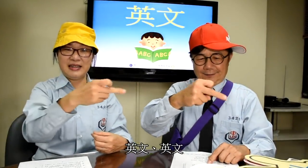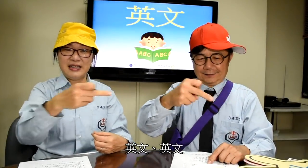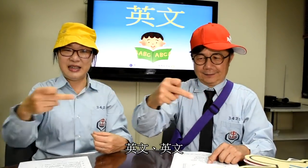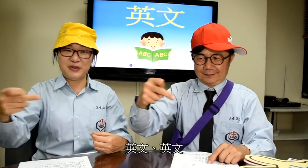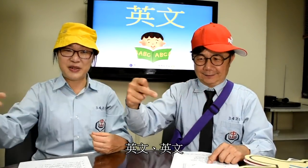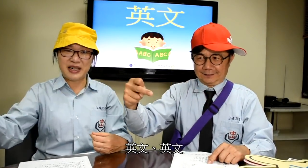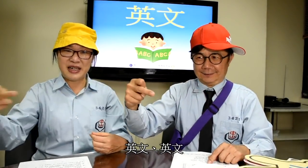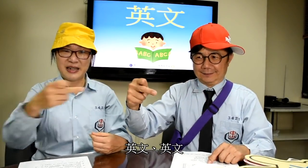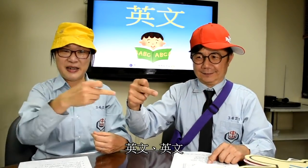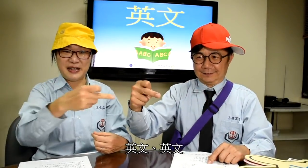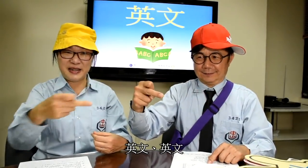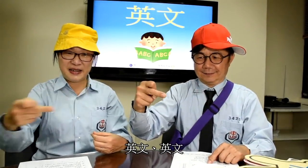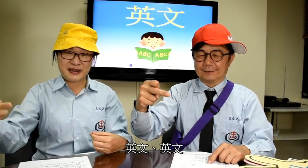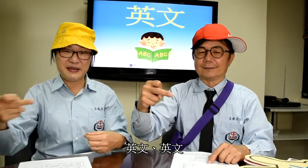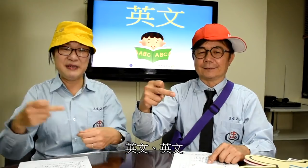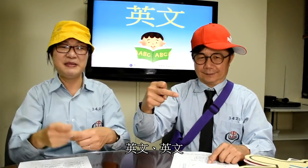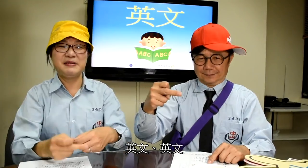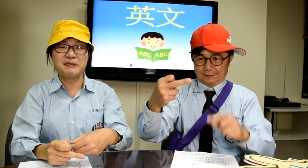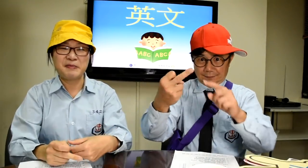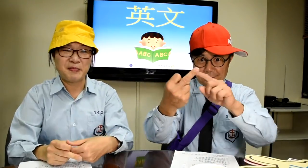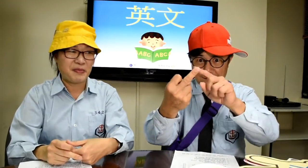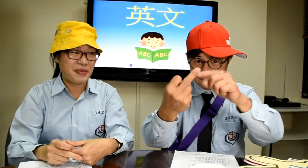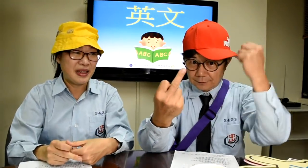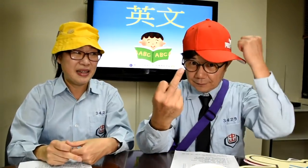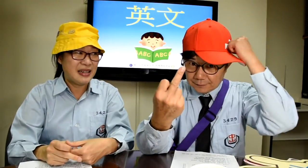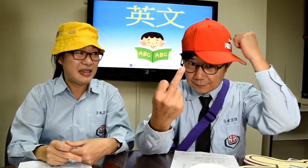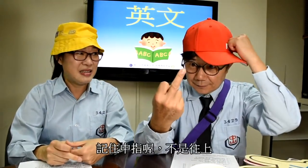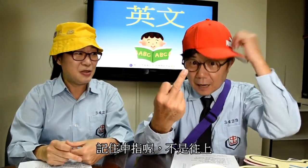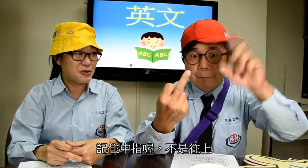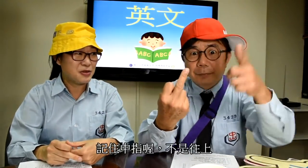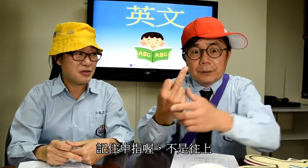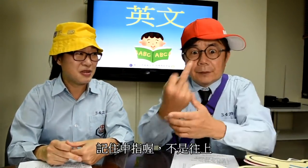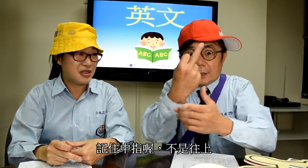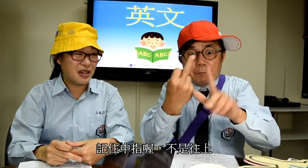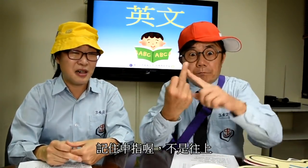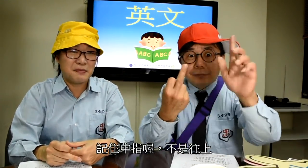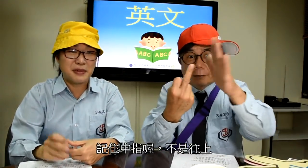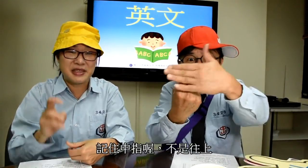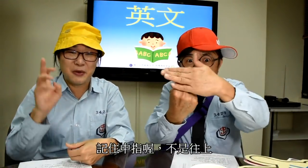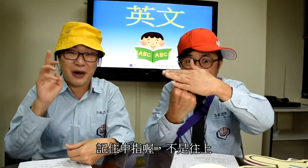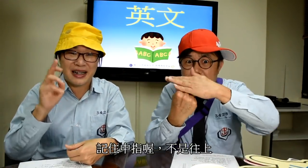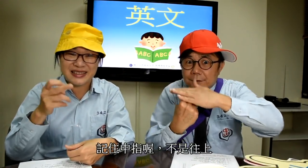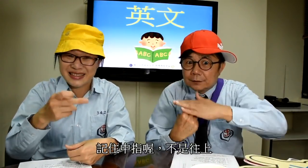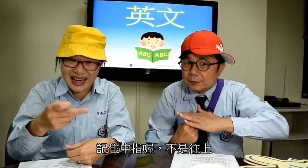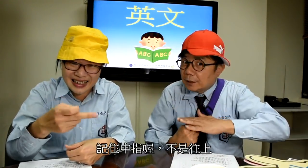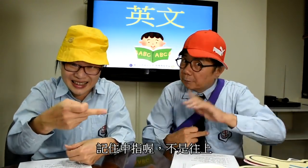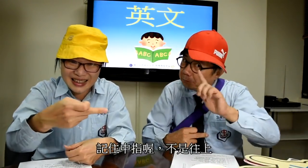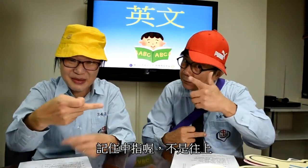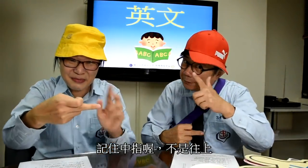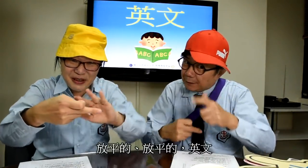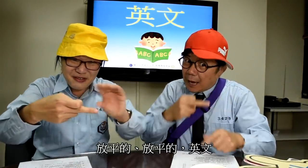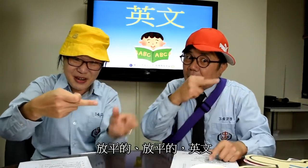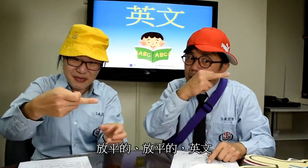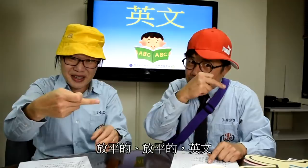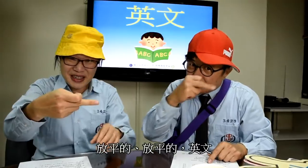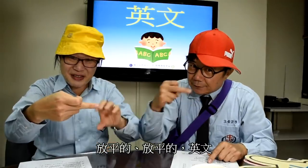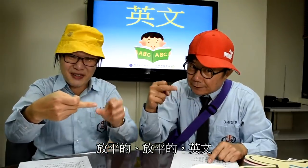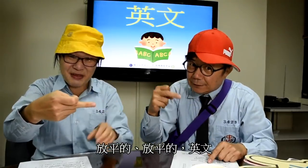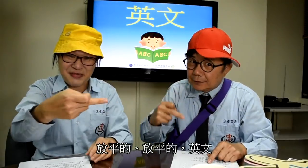英文，记住中指哦，不是往上，放平的，放平